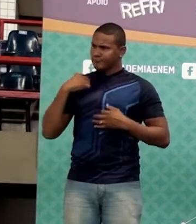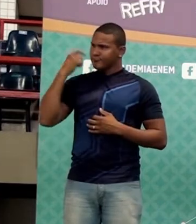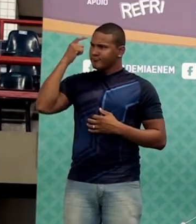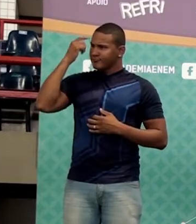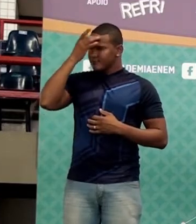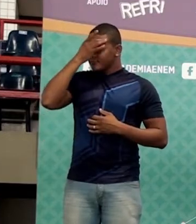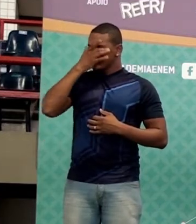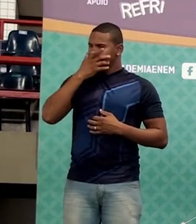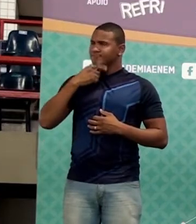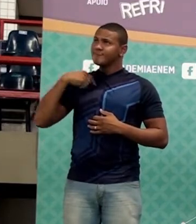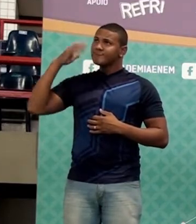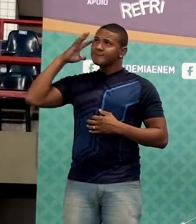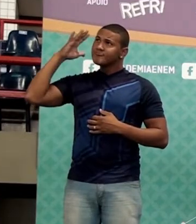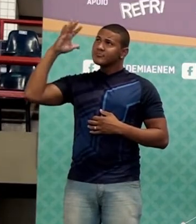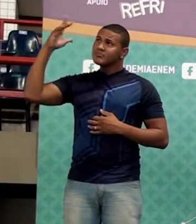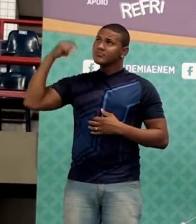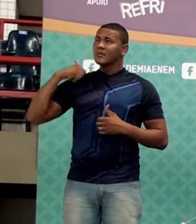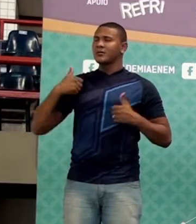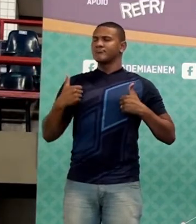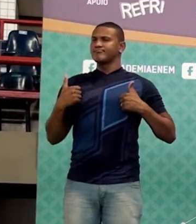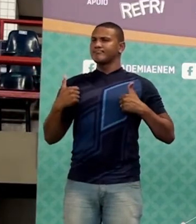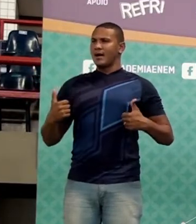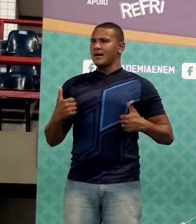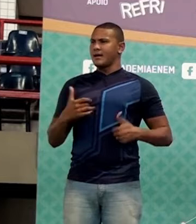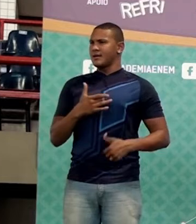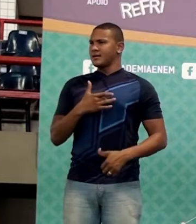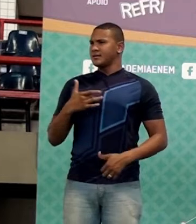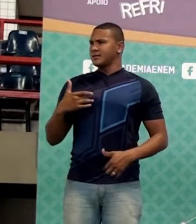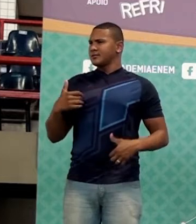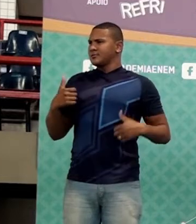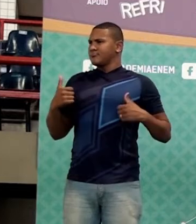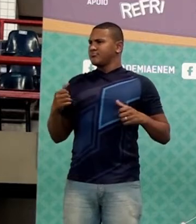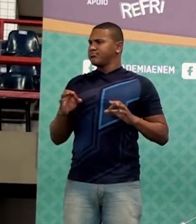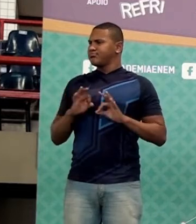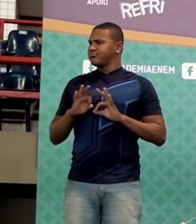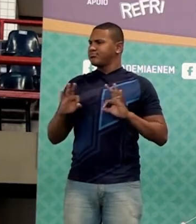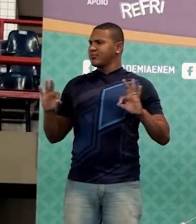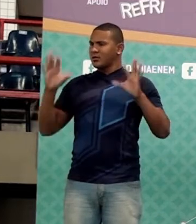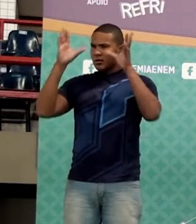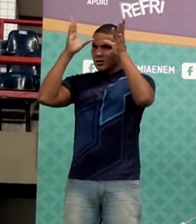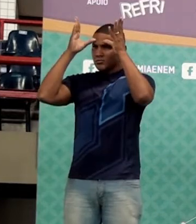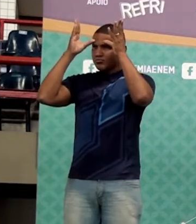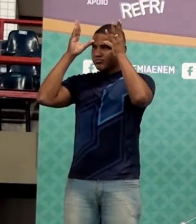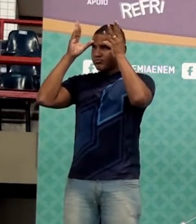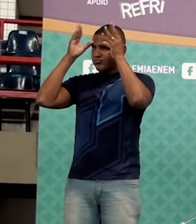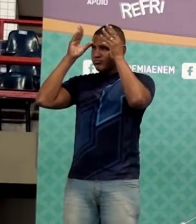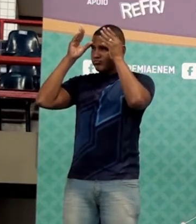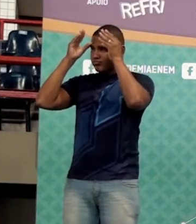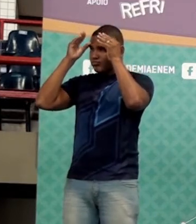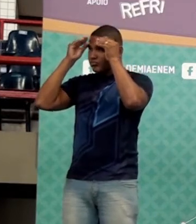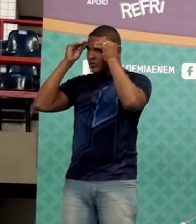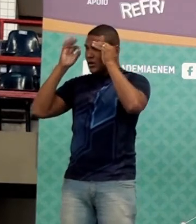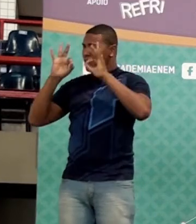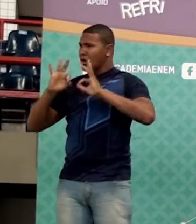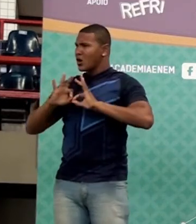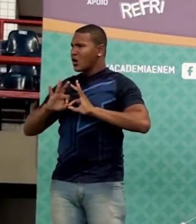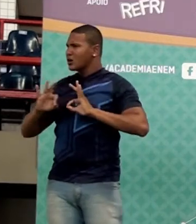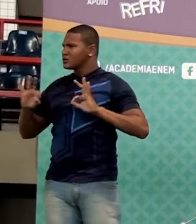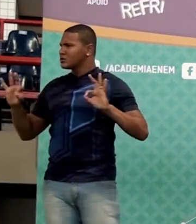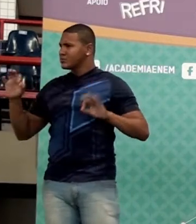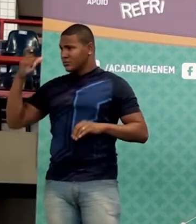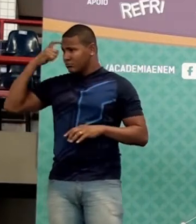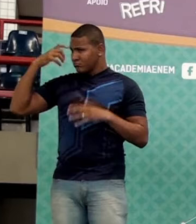da prova, tranquilo, descansado. Você bem tranquilo. Gente, esse exercício, a mente da gente, ela